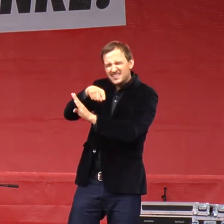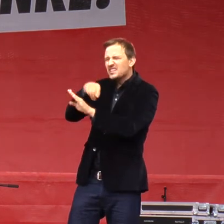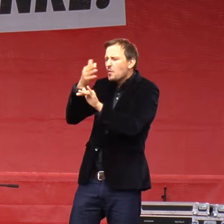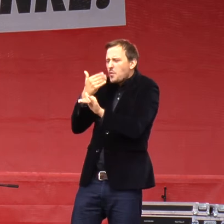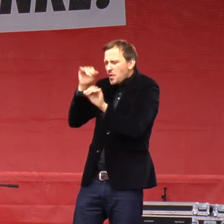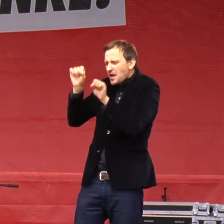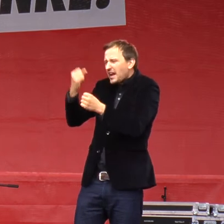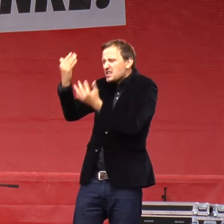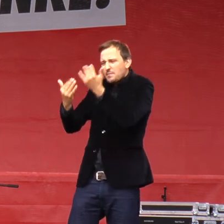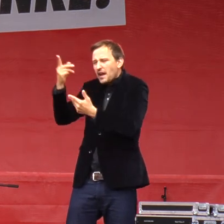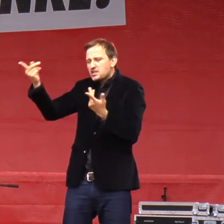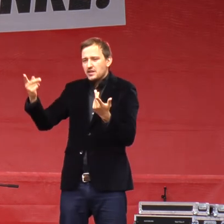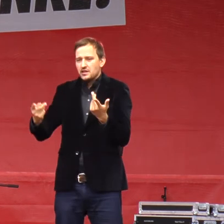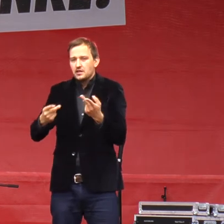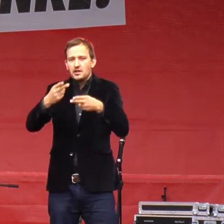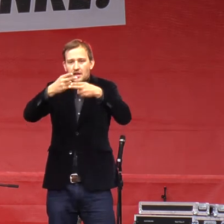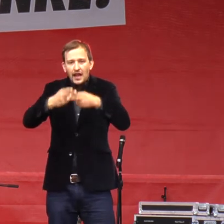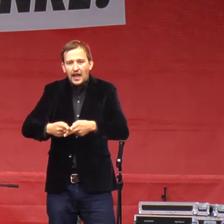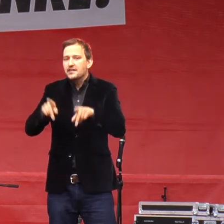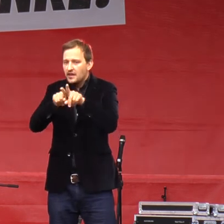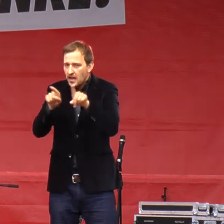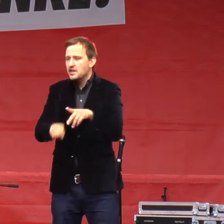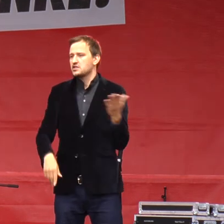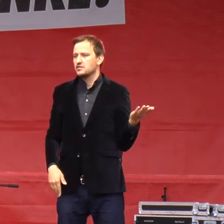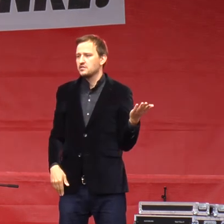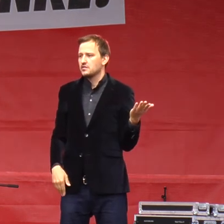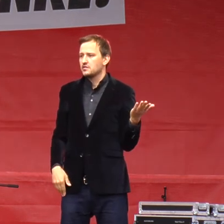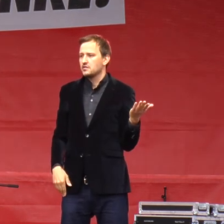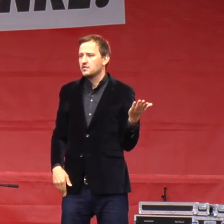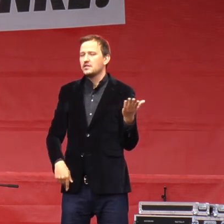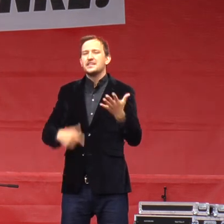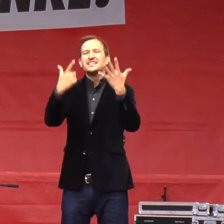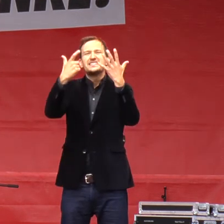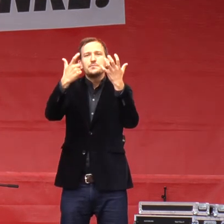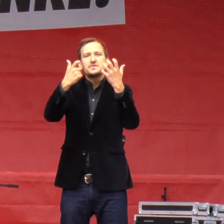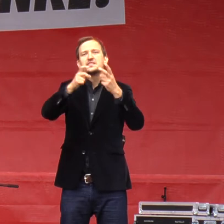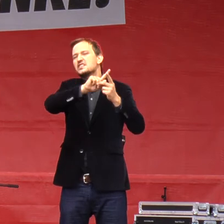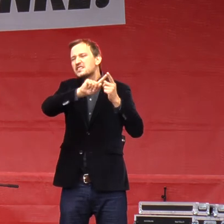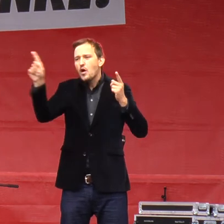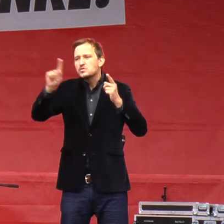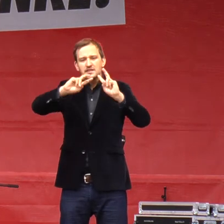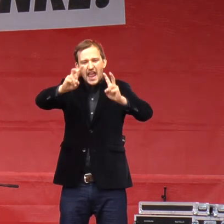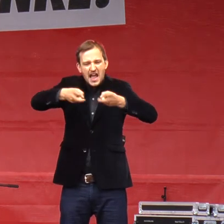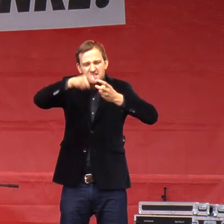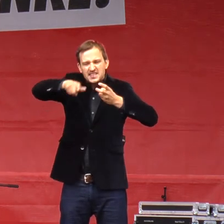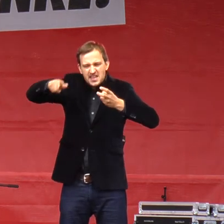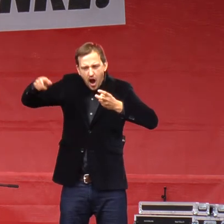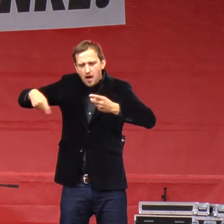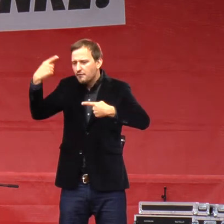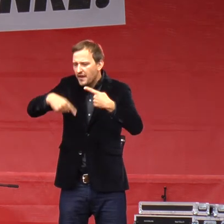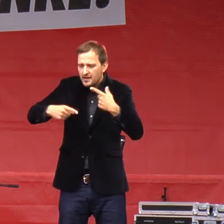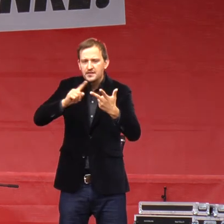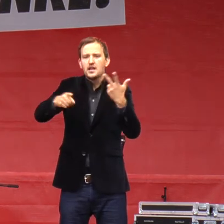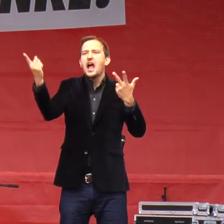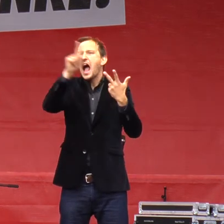Berechnungen, die uns immer bei der Rente vorgehalten werden. Es fehlen 70.000 Erzieherinnen. Es fehlen